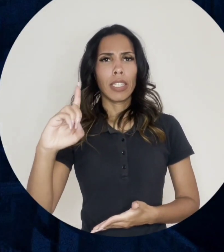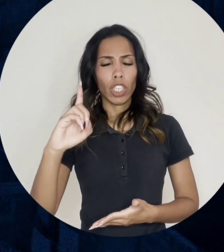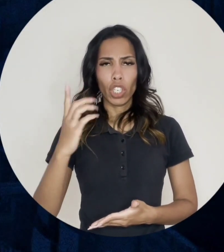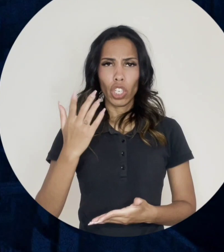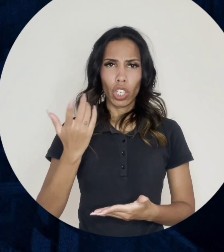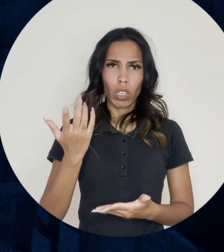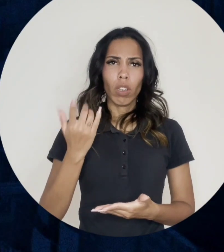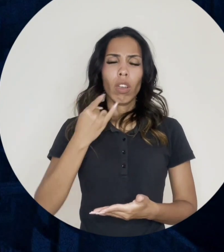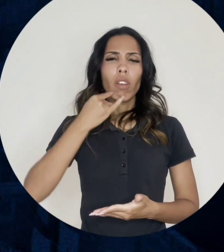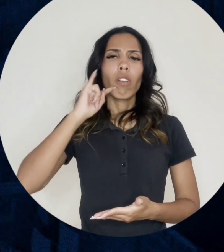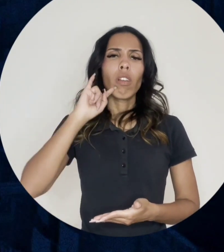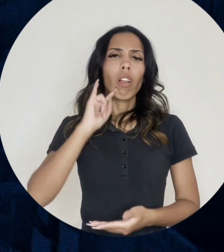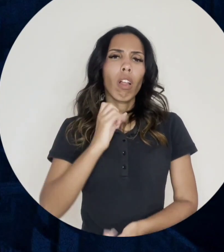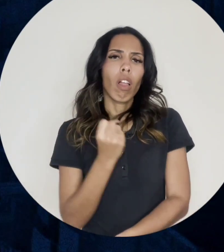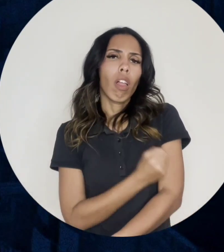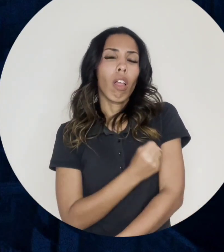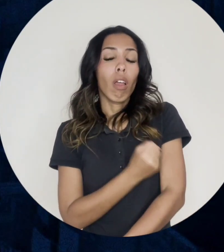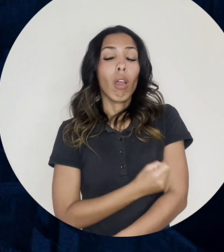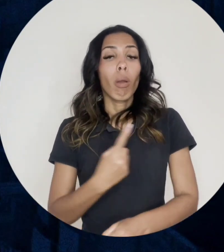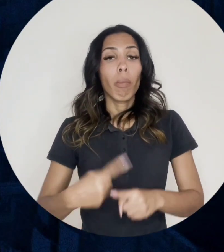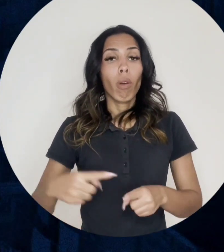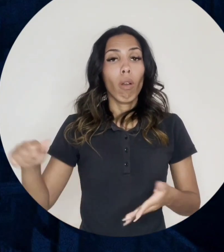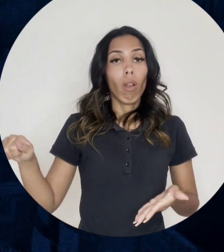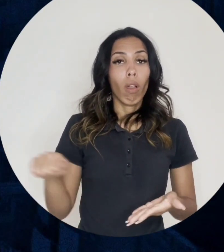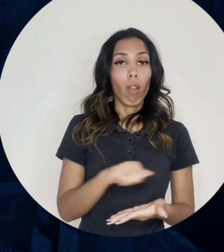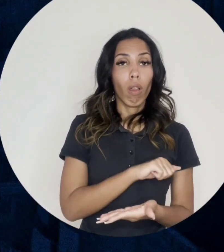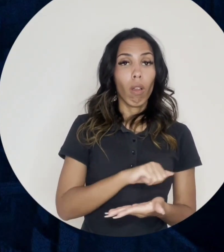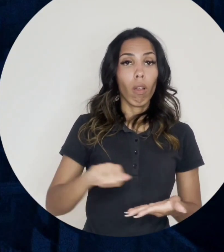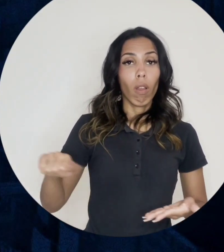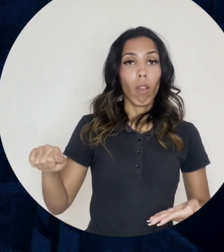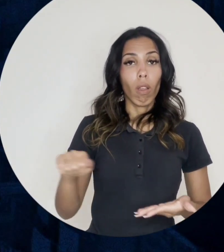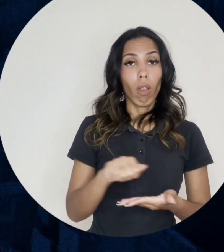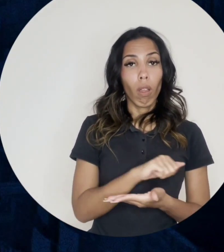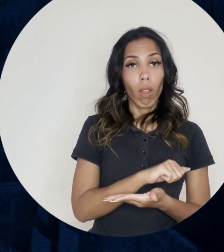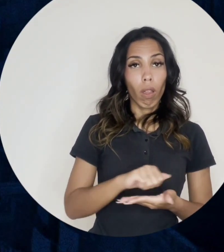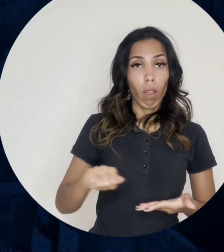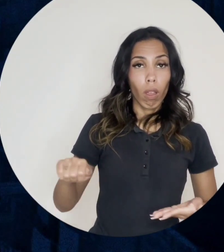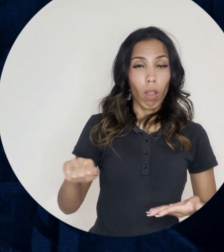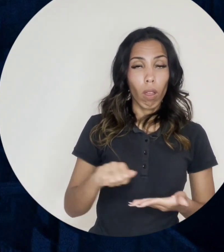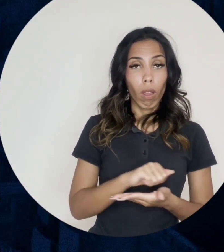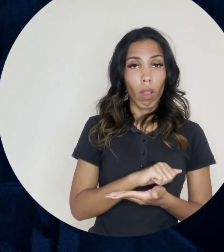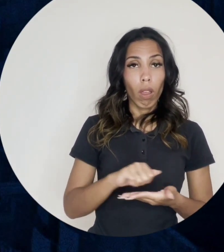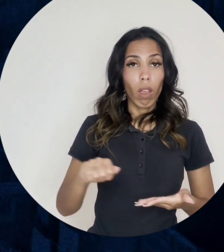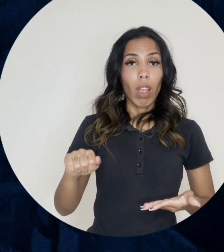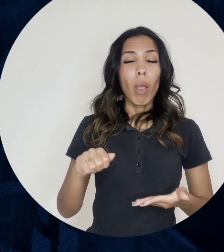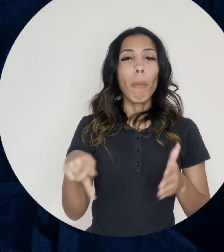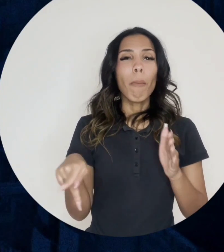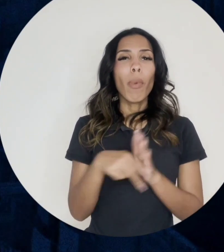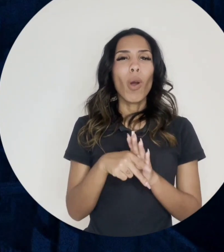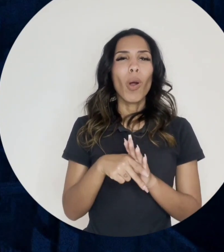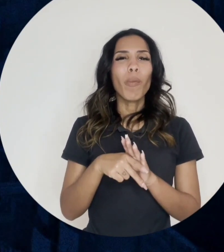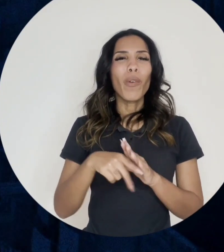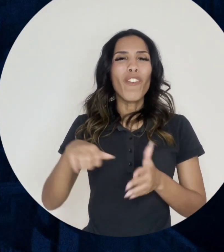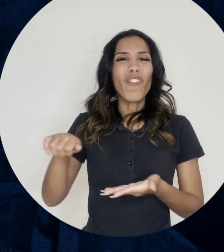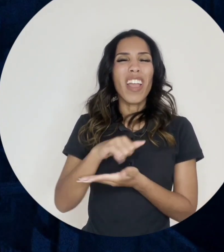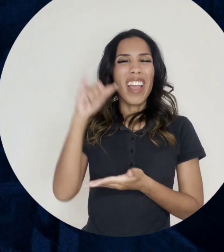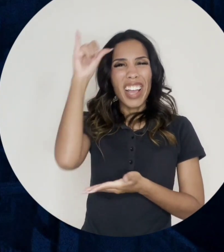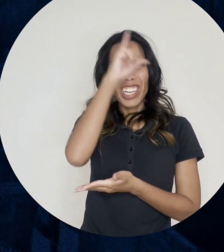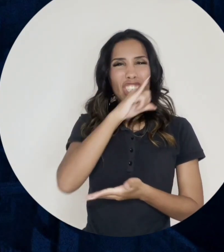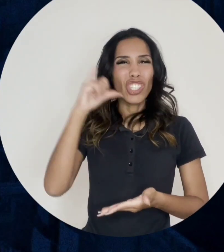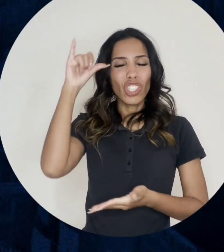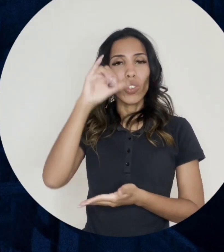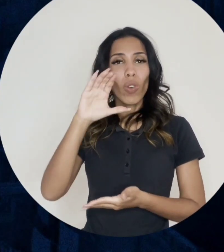ela trabalhava para entregar roupa, passava eu cansei de passar, no carvão, mas ela nos